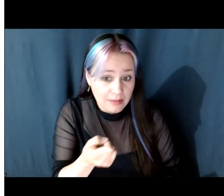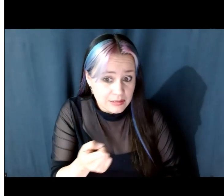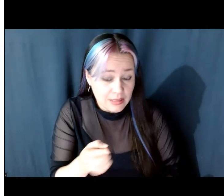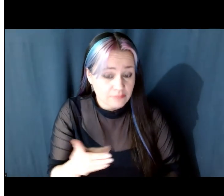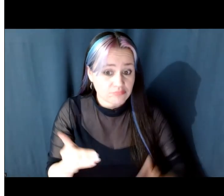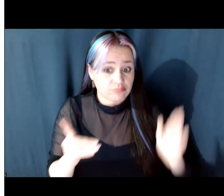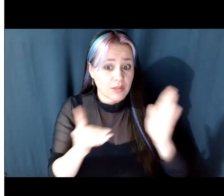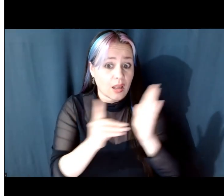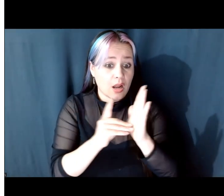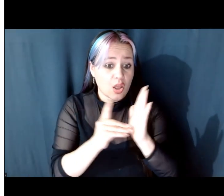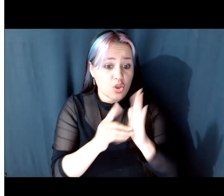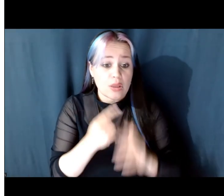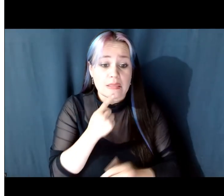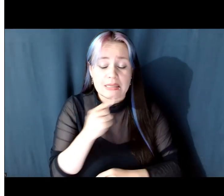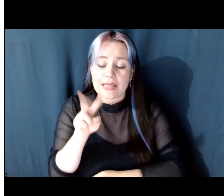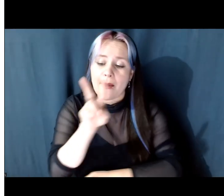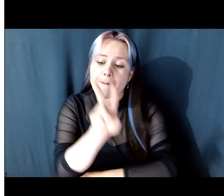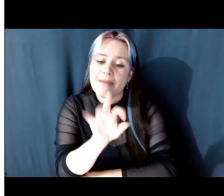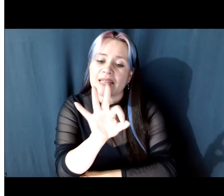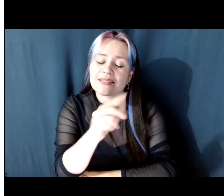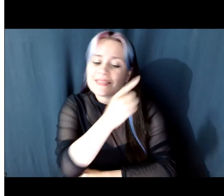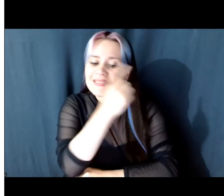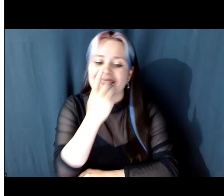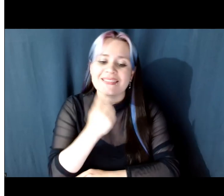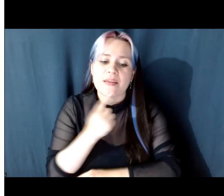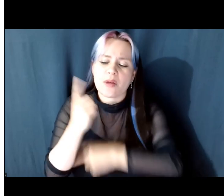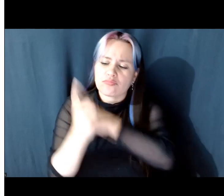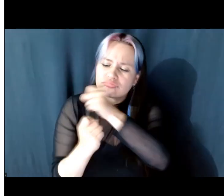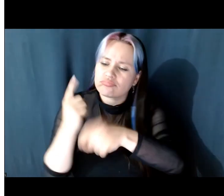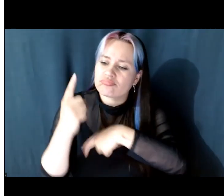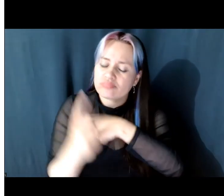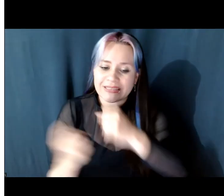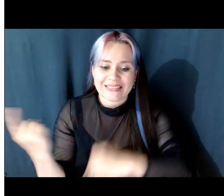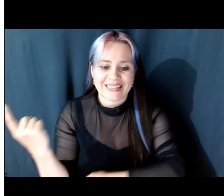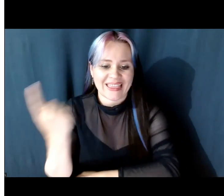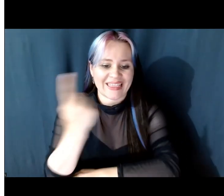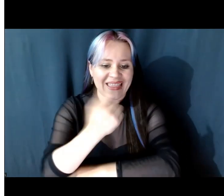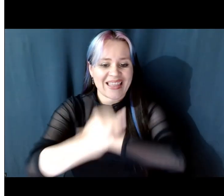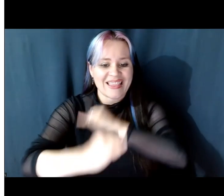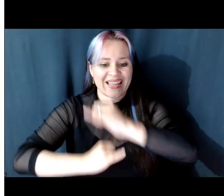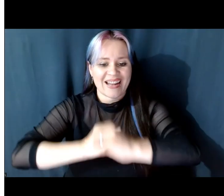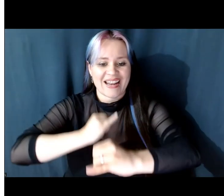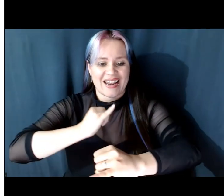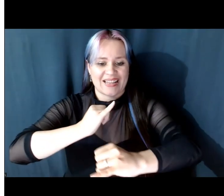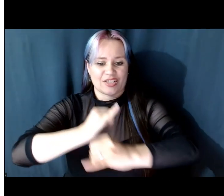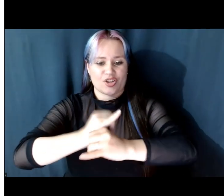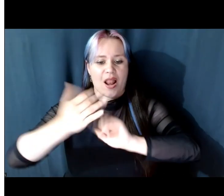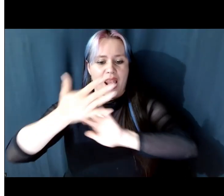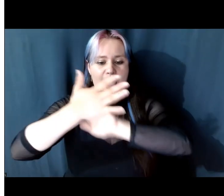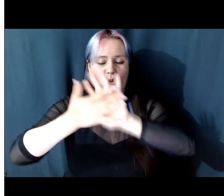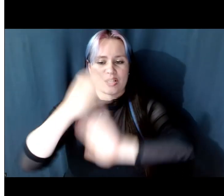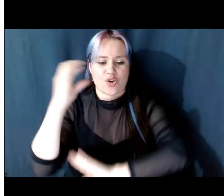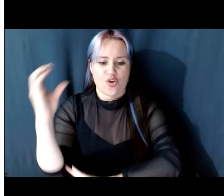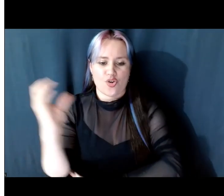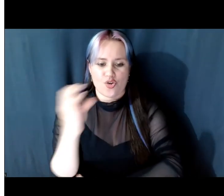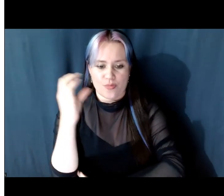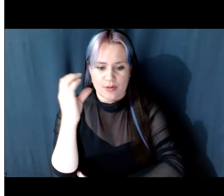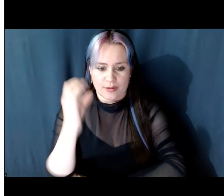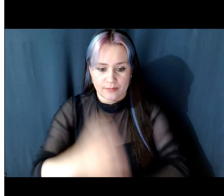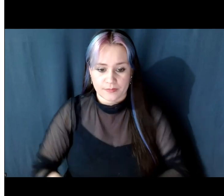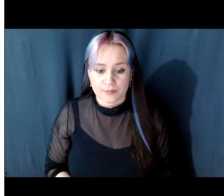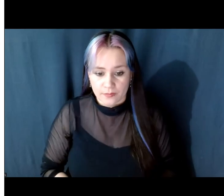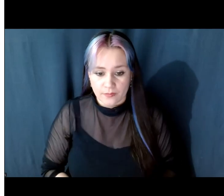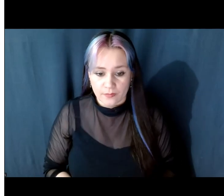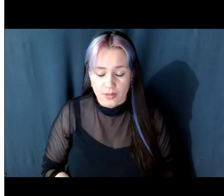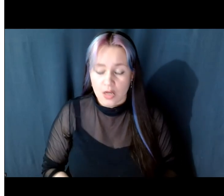y promoverá el valor de la pluralidad lingüística y la diversidad cultural de los usuarios de la lengua de señas colombiana